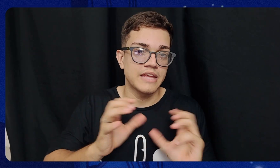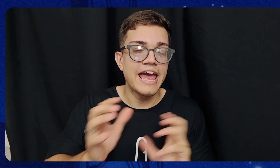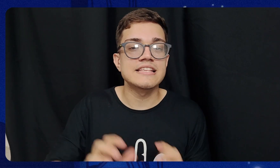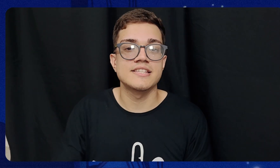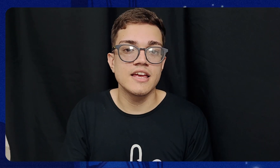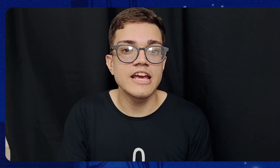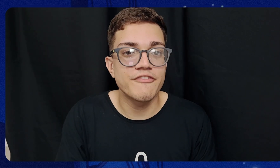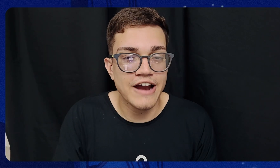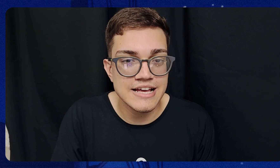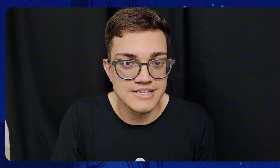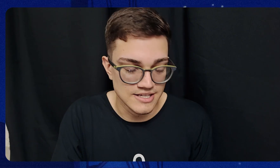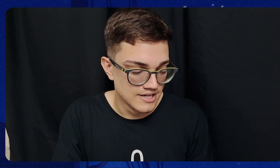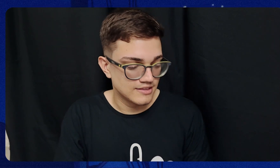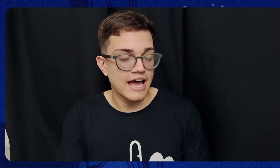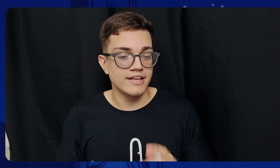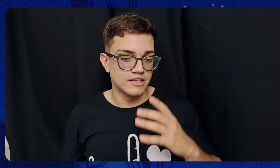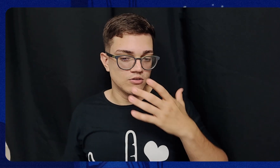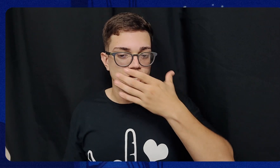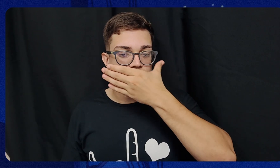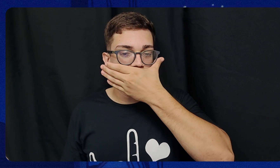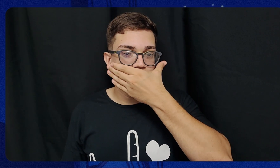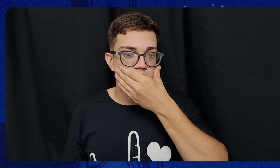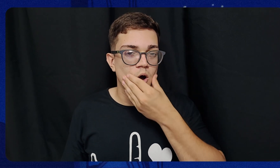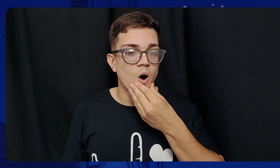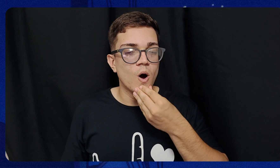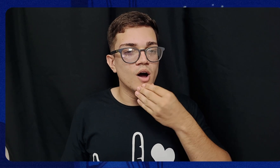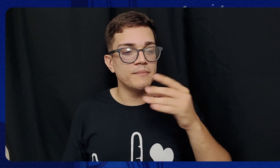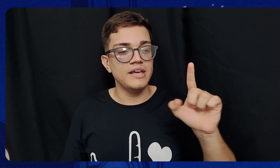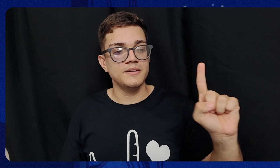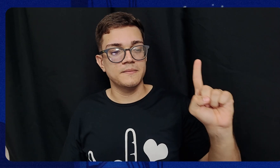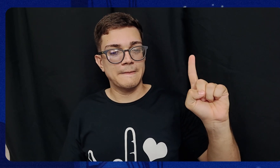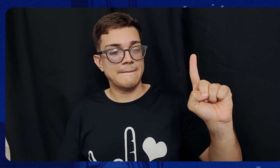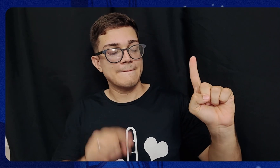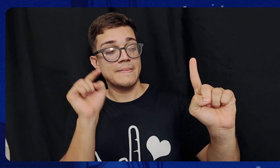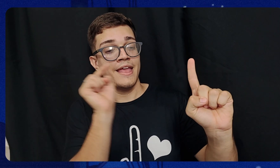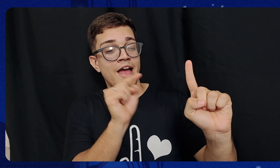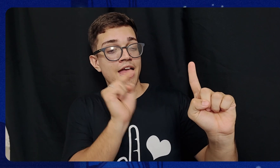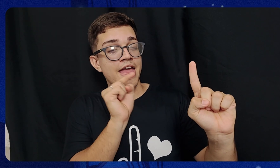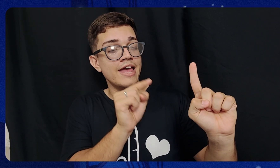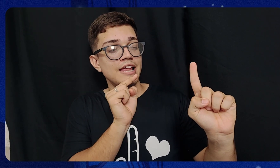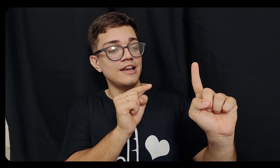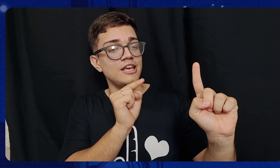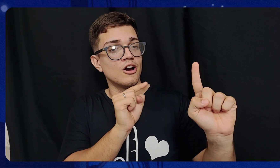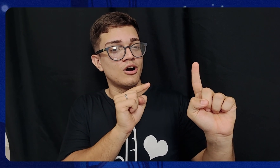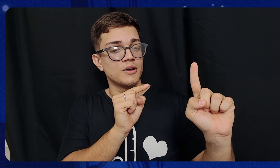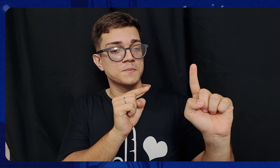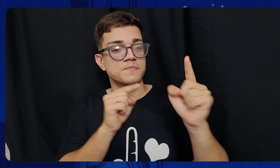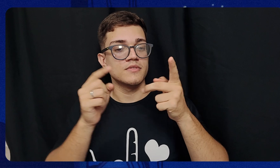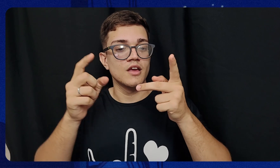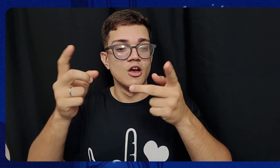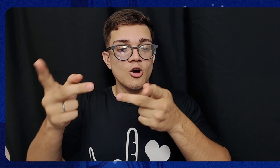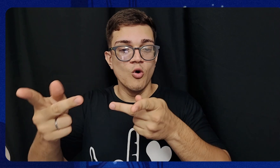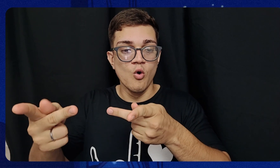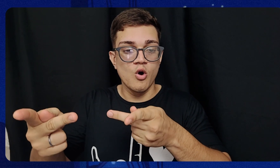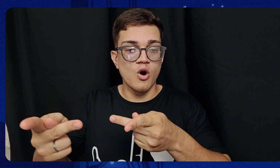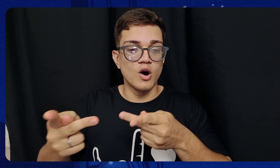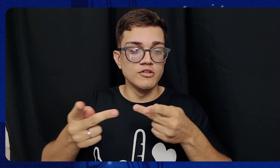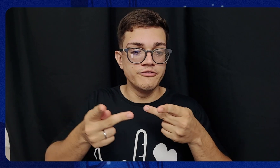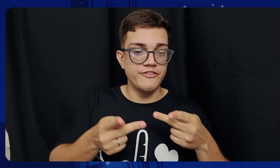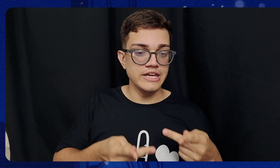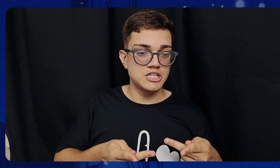aceitou. Essa seria a frase, tá? Então, novamente, homem, ele ali, ó,